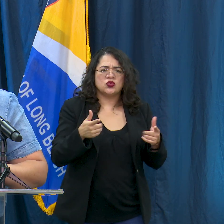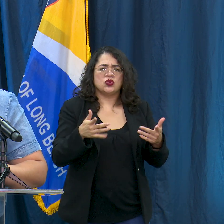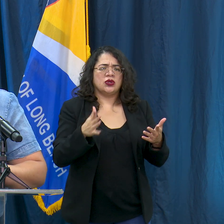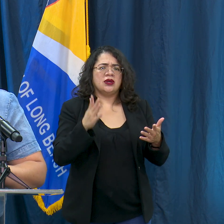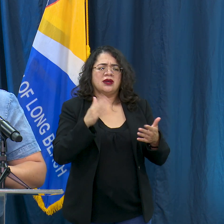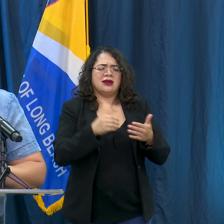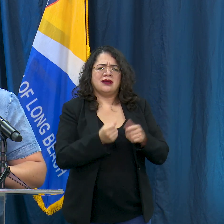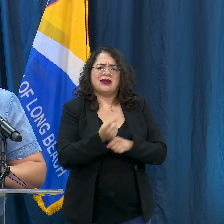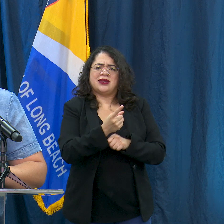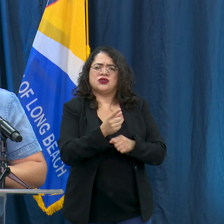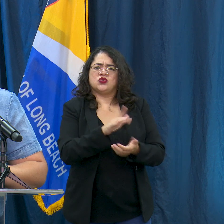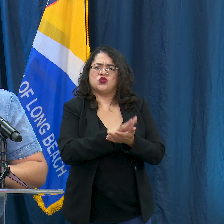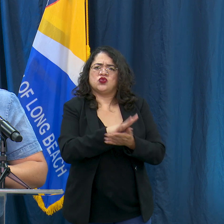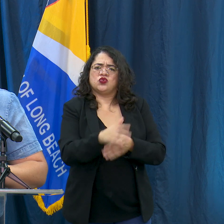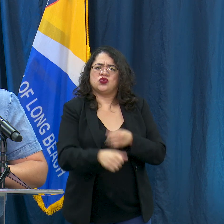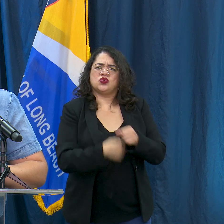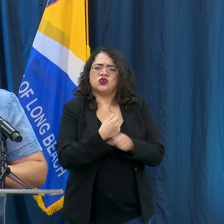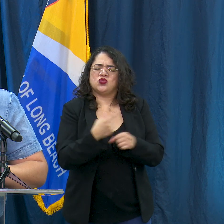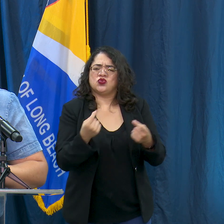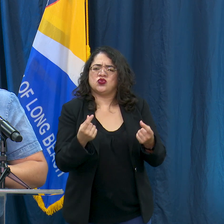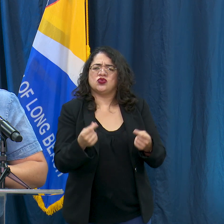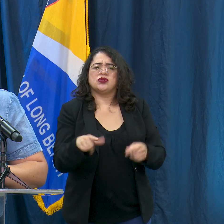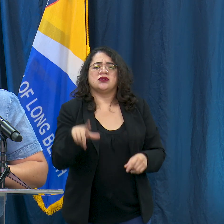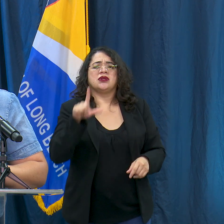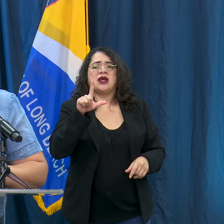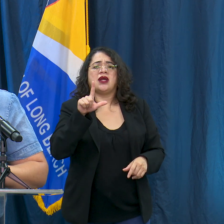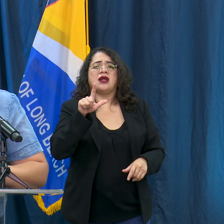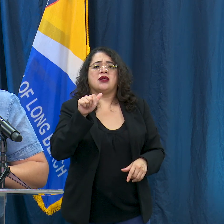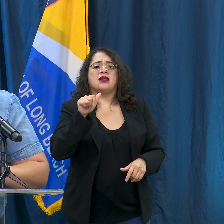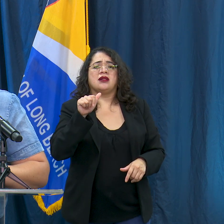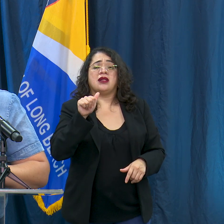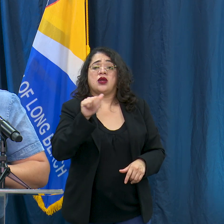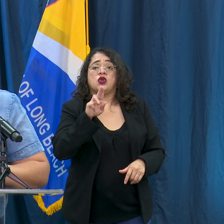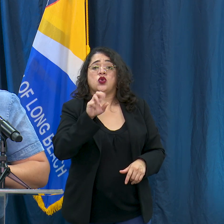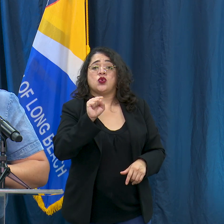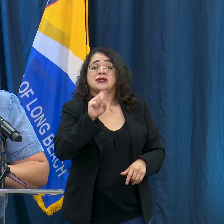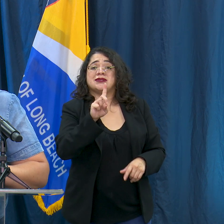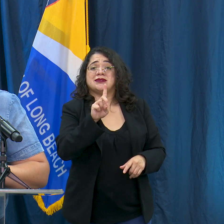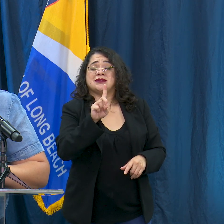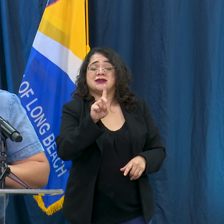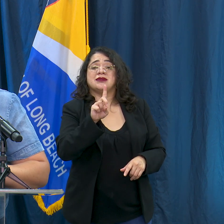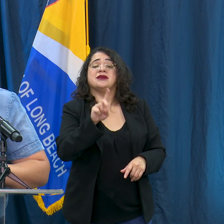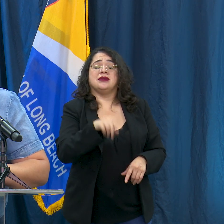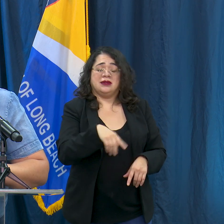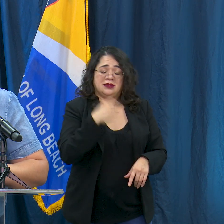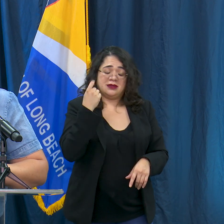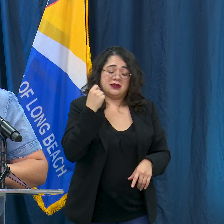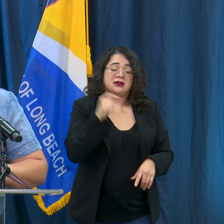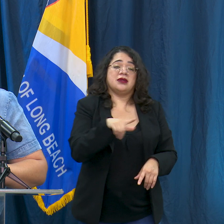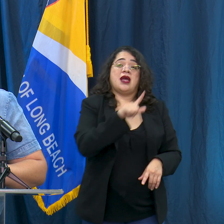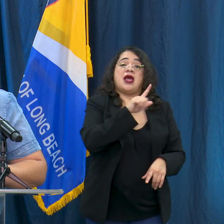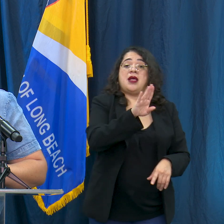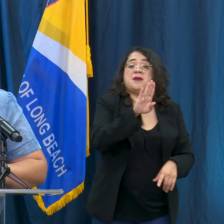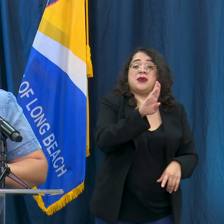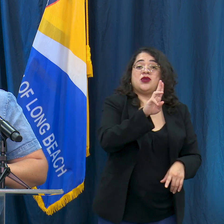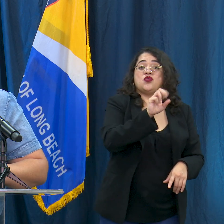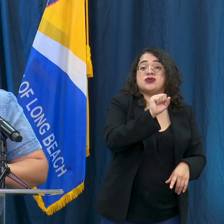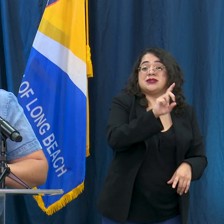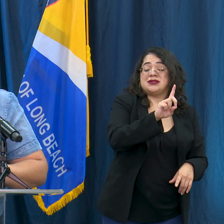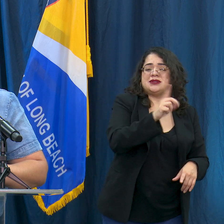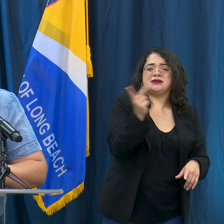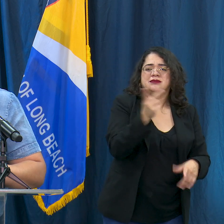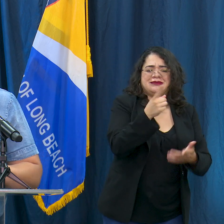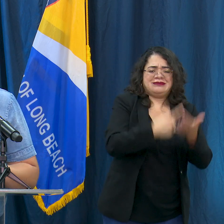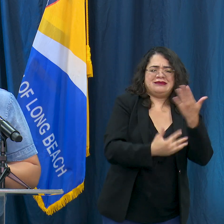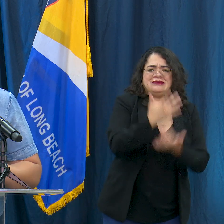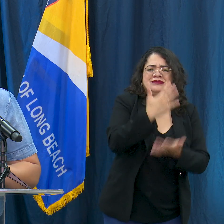año escolar también. El Distrito Escolar Unificado de Long Beach está trabajando con el Distrito Escolar Unificado de Los Ángeles para determinar